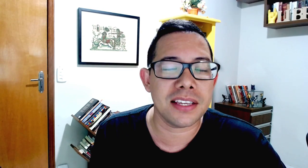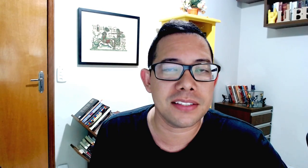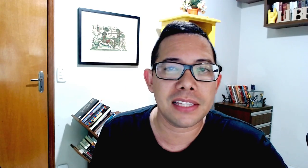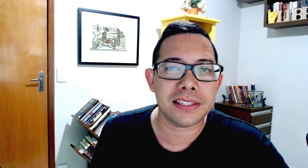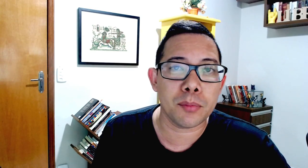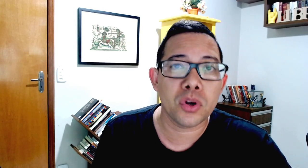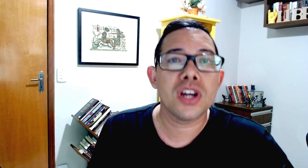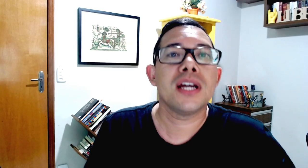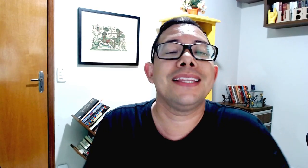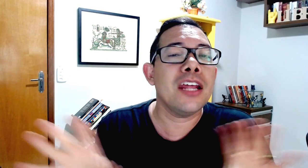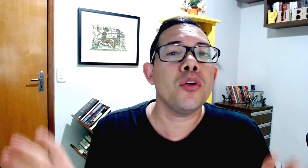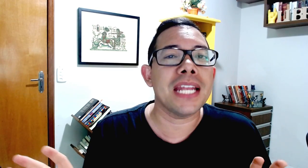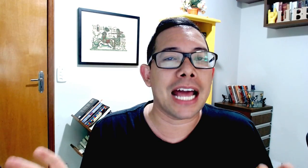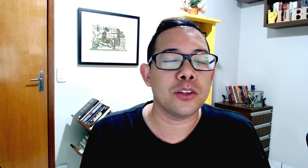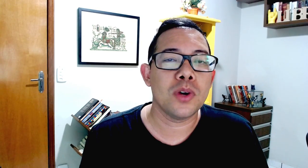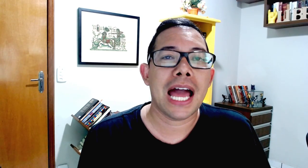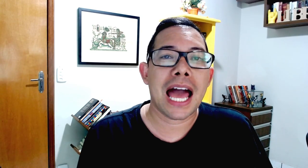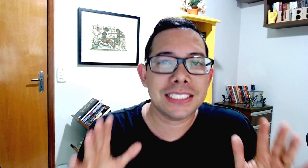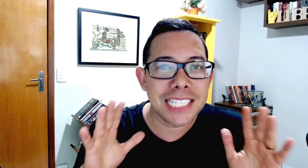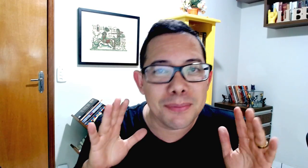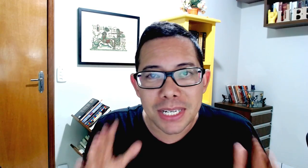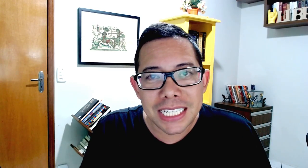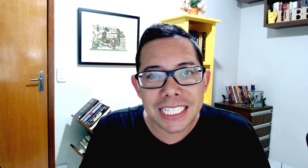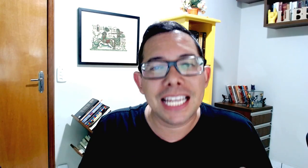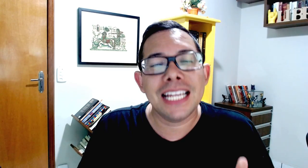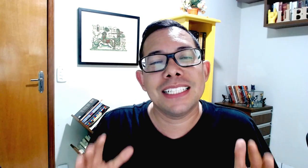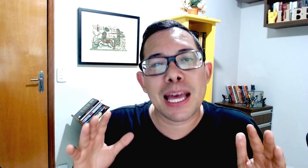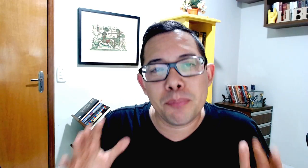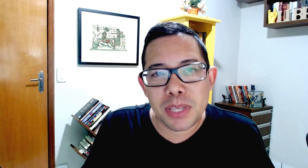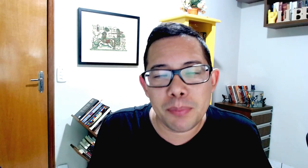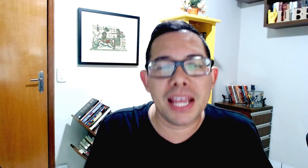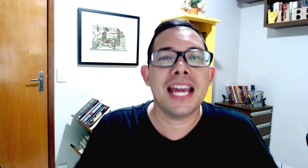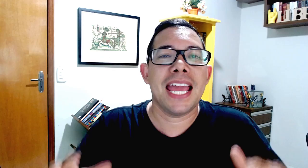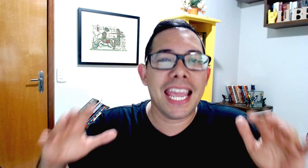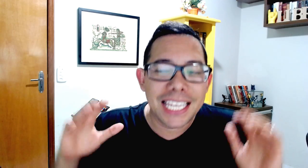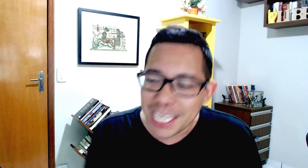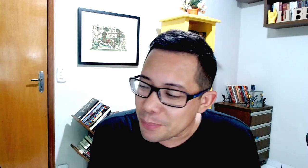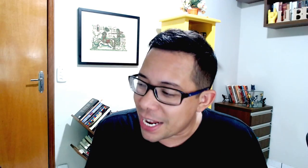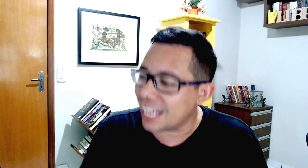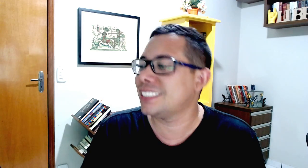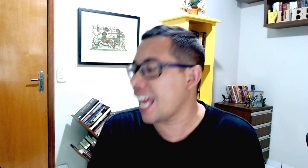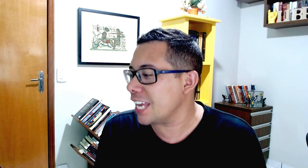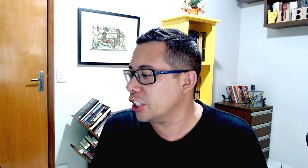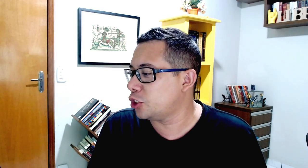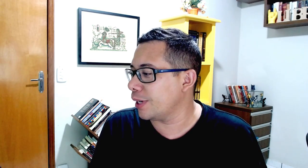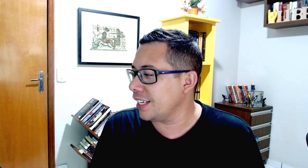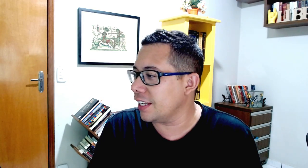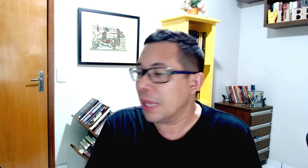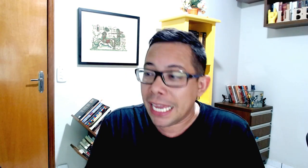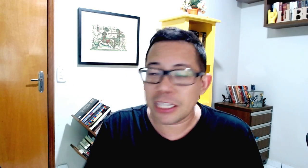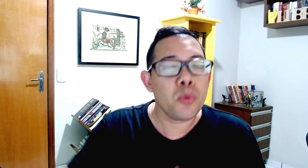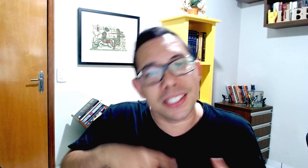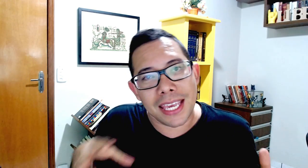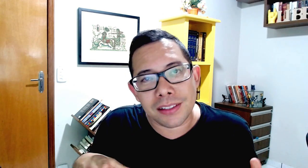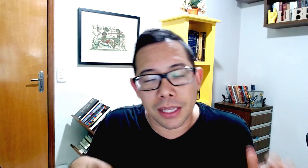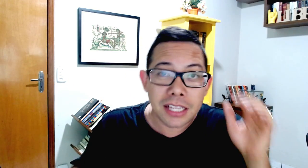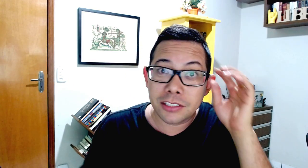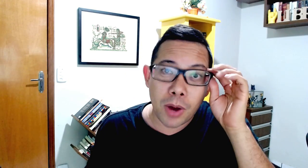e 16 de Setembro denominado a semana da Bíblia em Libras É isso aí então esquenta